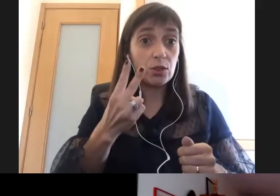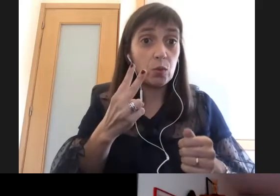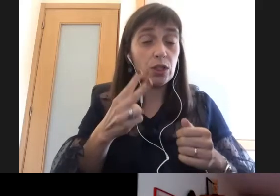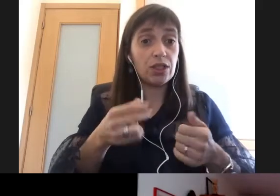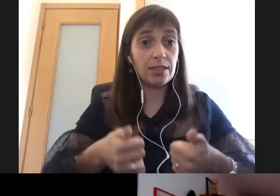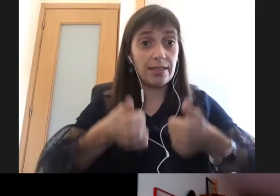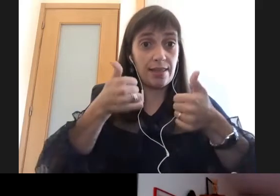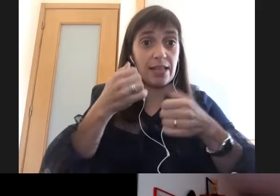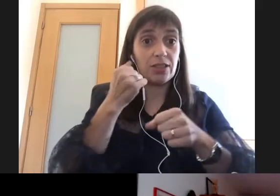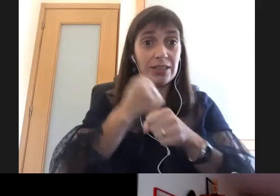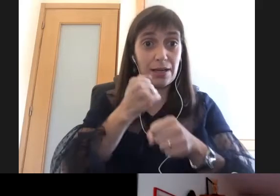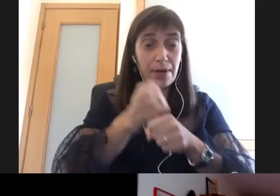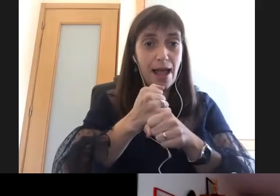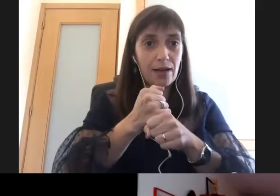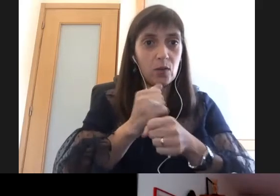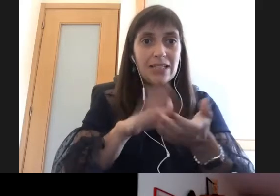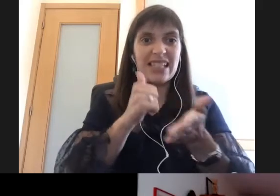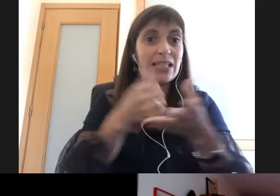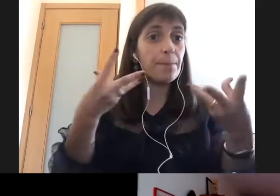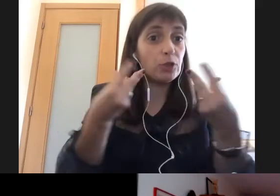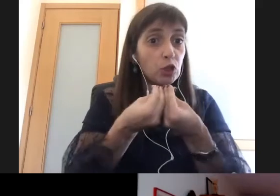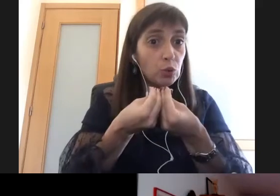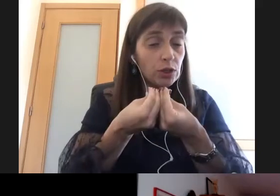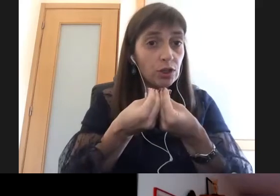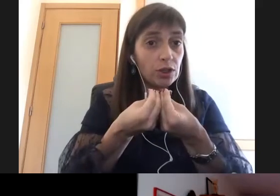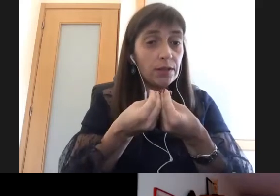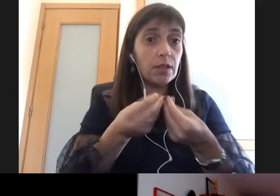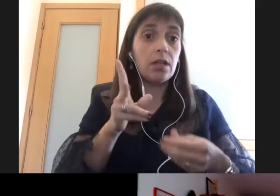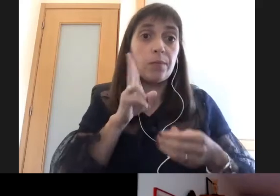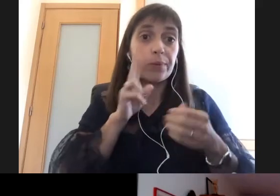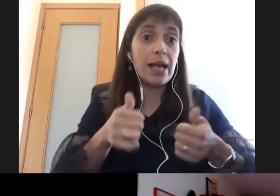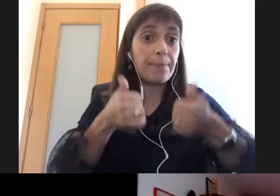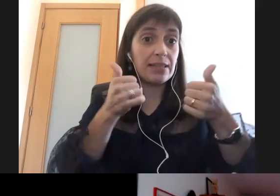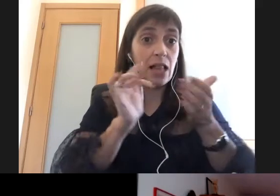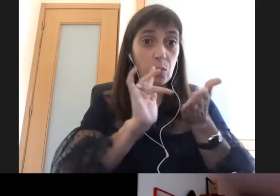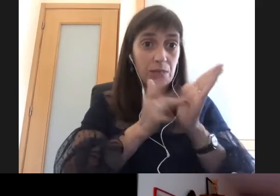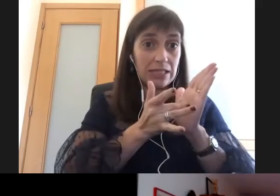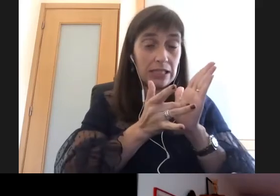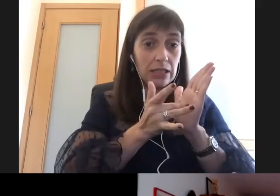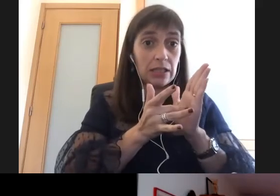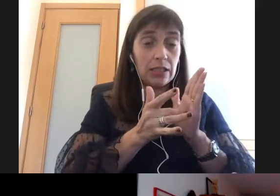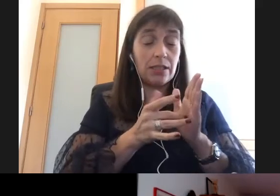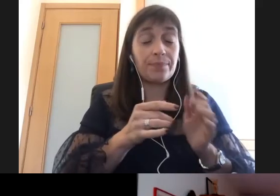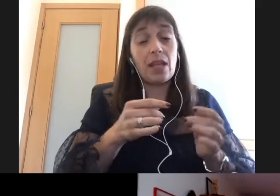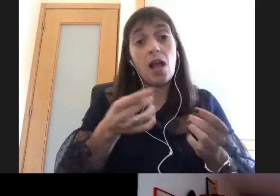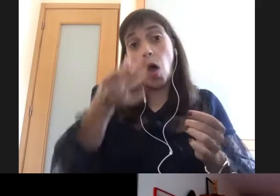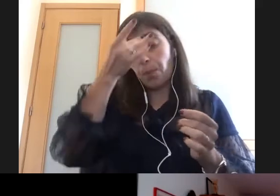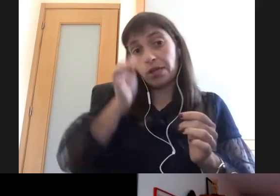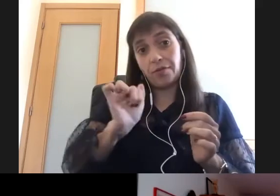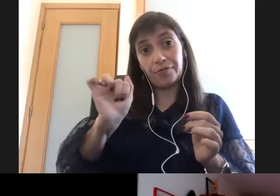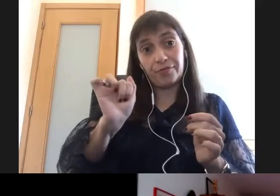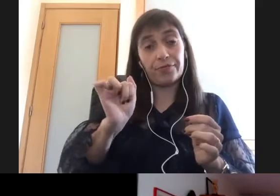trabalharam nesse período muito juntas. A capital do Brasil, do ponto de vista do Império Português, era Salvador,